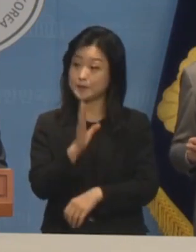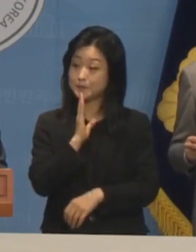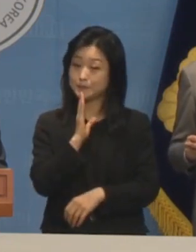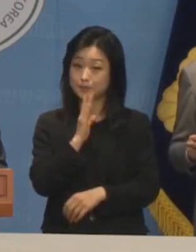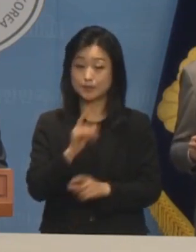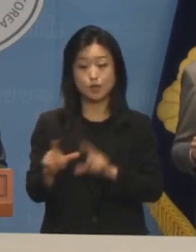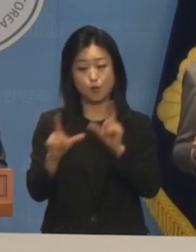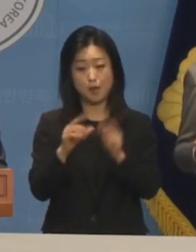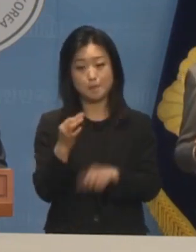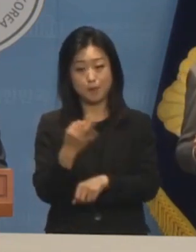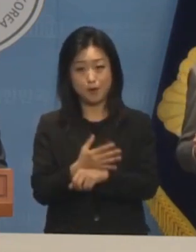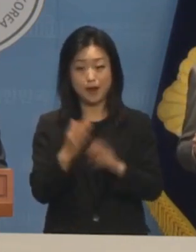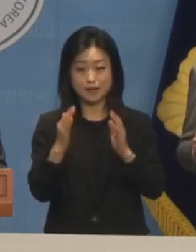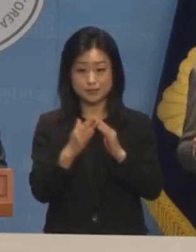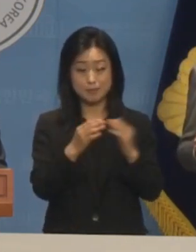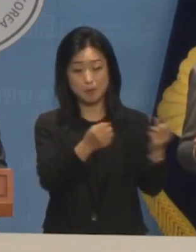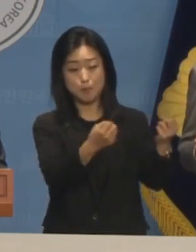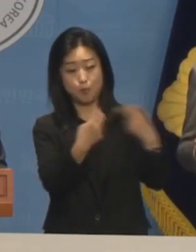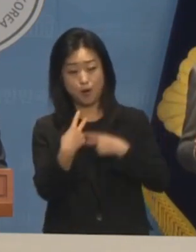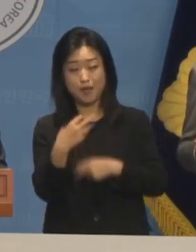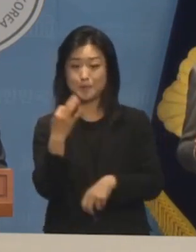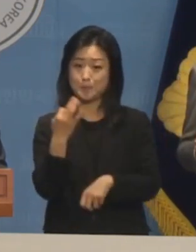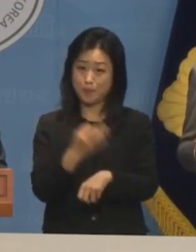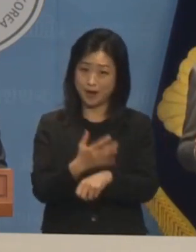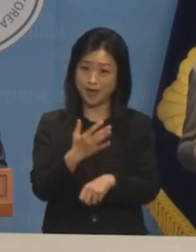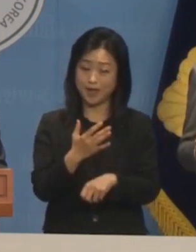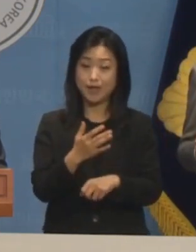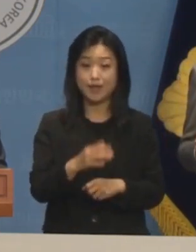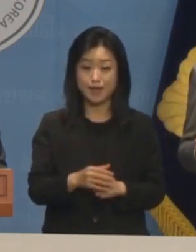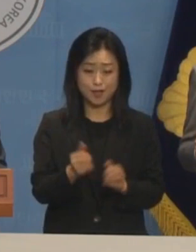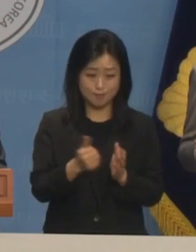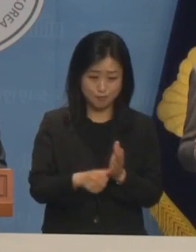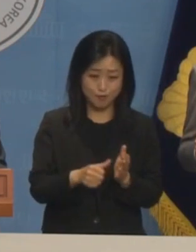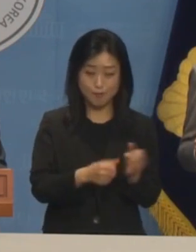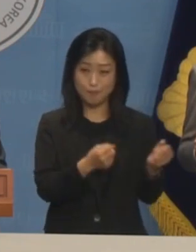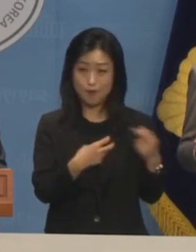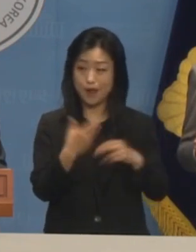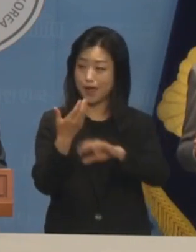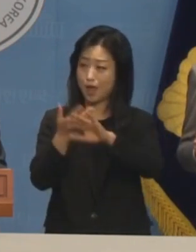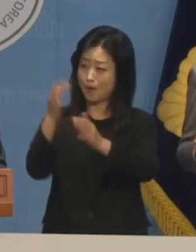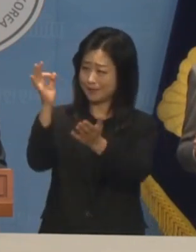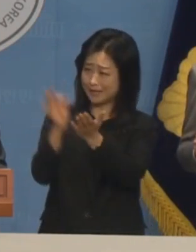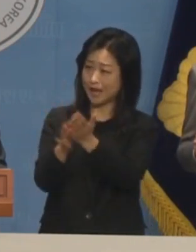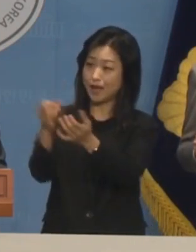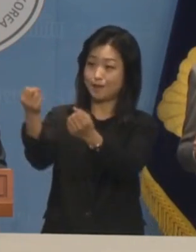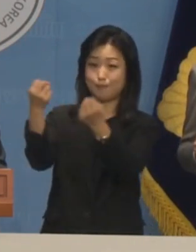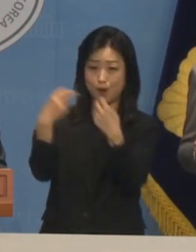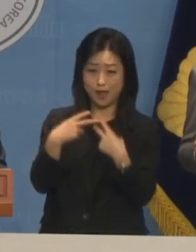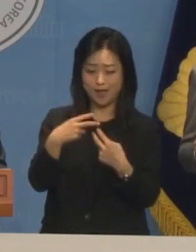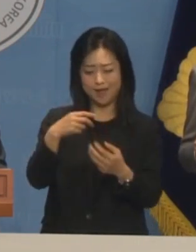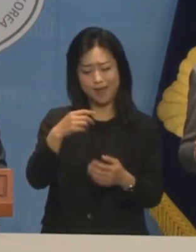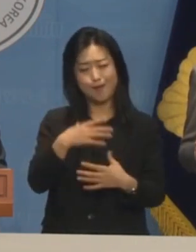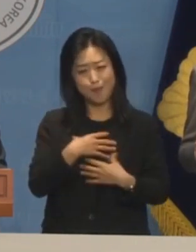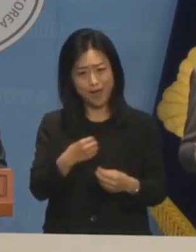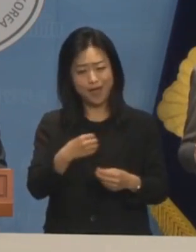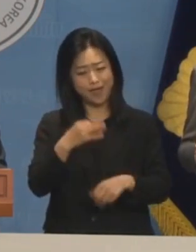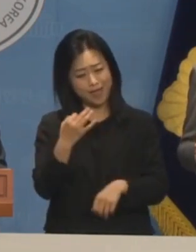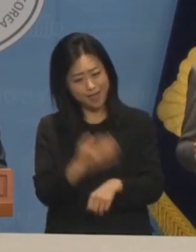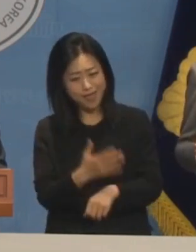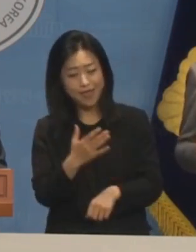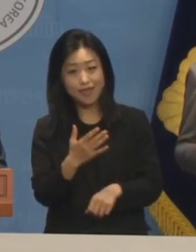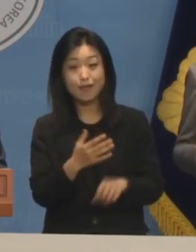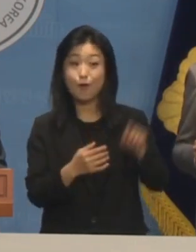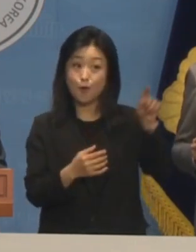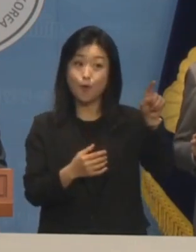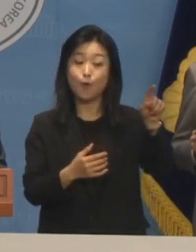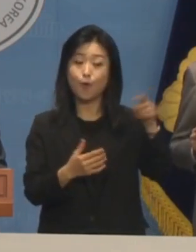많습니다. 집 앞으로 신속하게 배송되는 식품들, 해외에서 싸게 구매하는 물건들을 보면서 온라인 플랫폼이